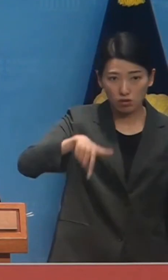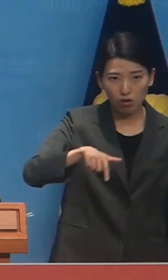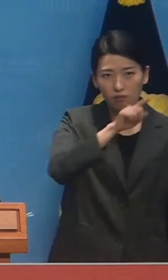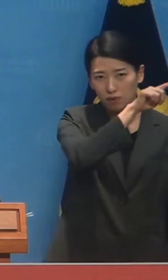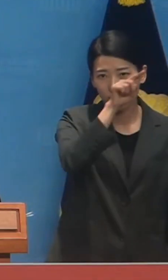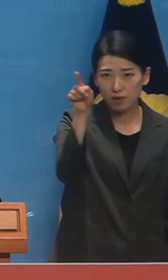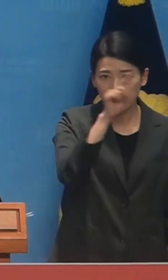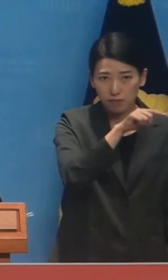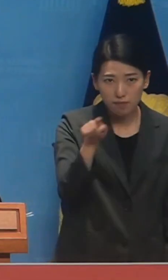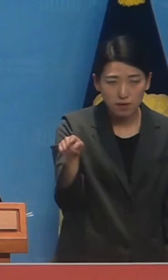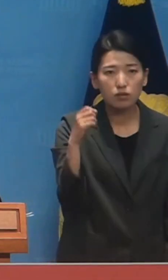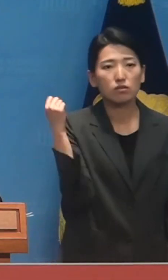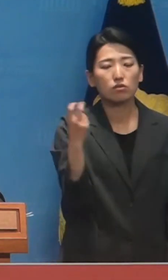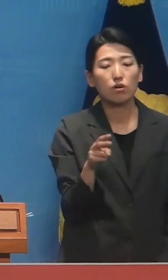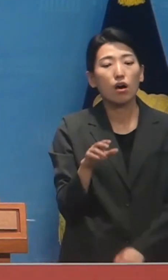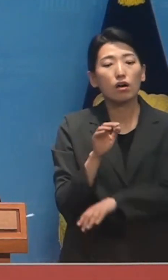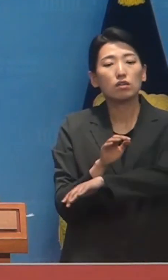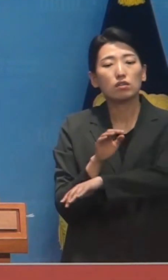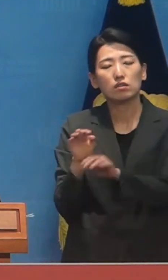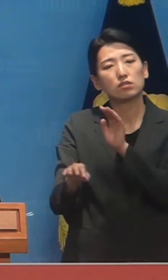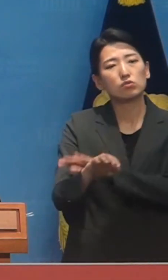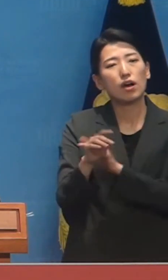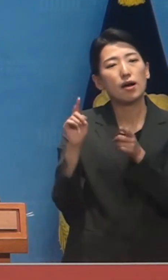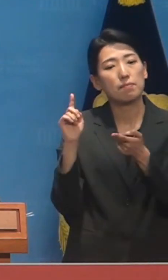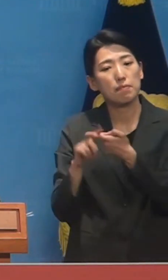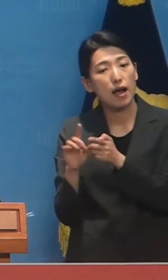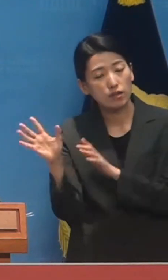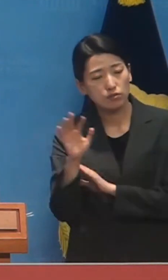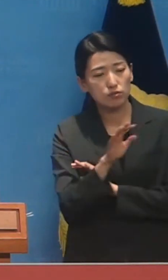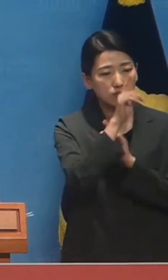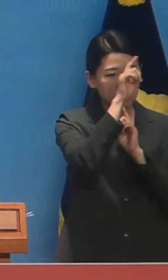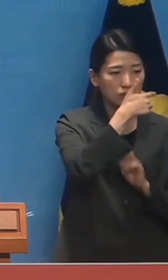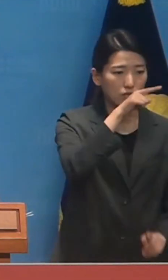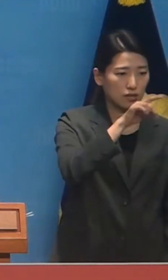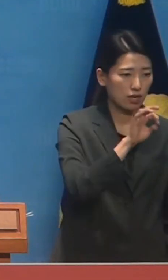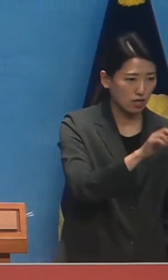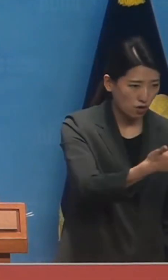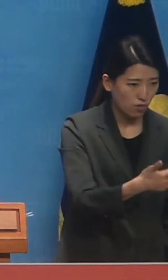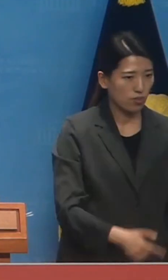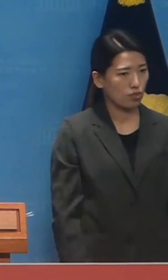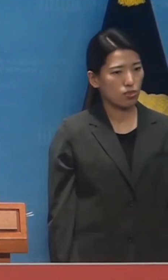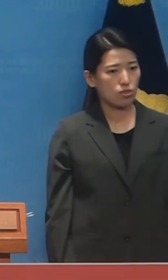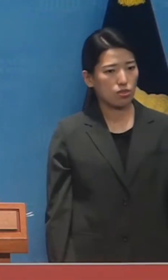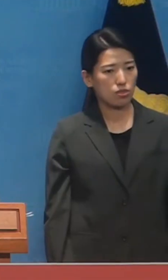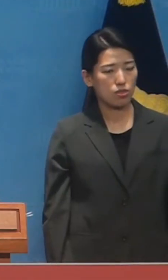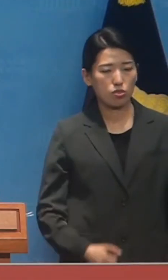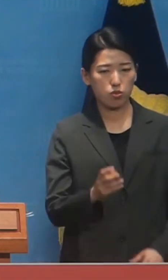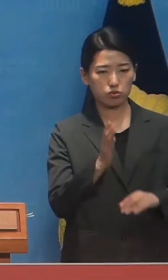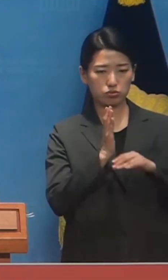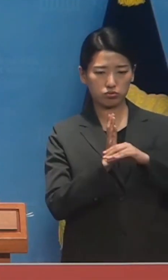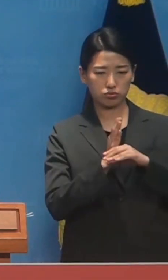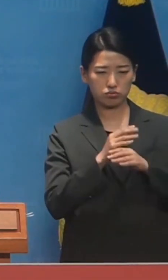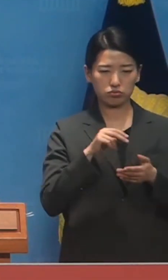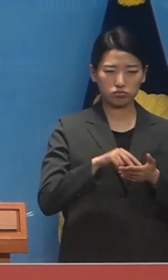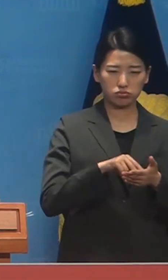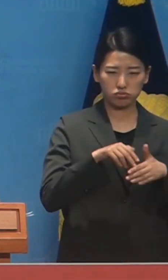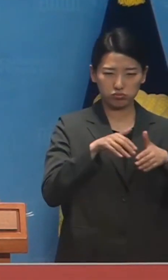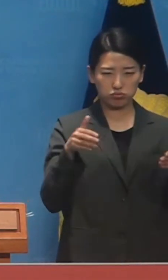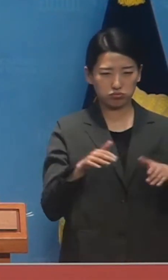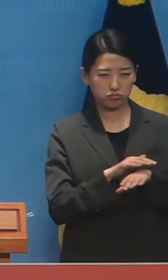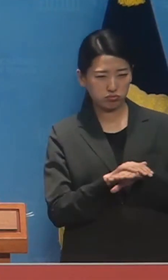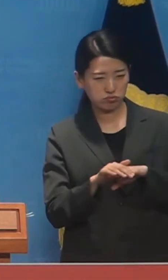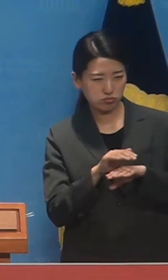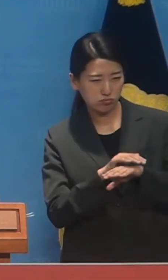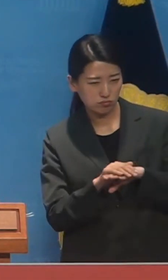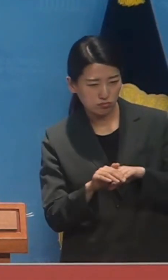아니라 좌파 사상을 갖지 않는 이낙연 전 총리나 아주 중도와 대한민국을 사랑하는